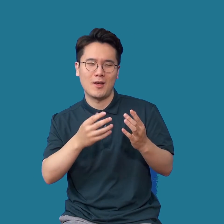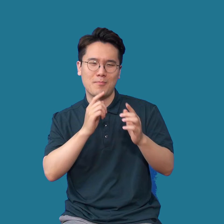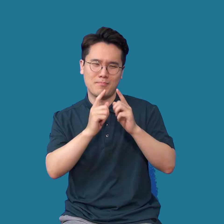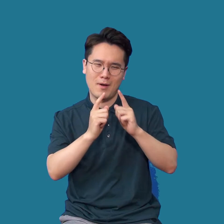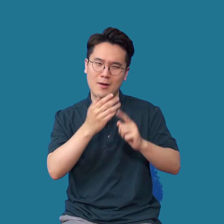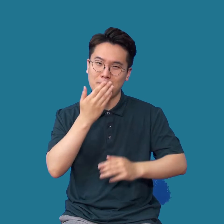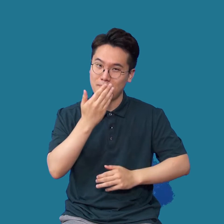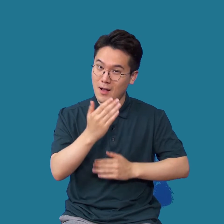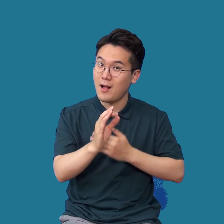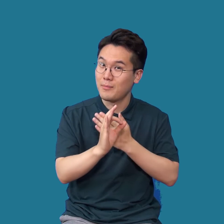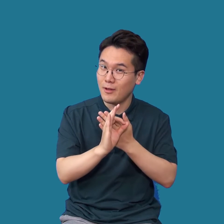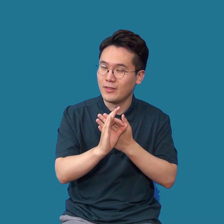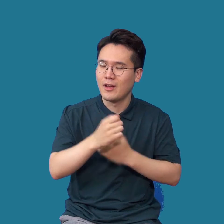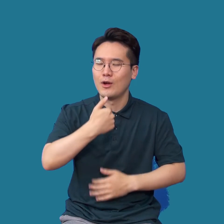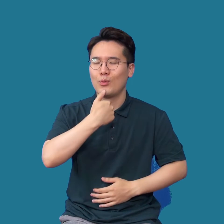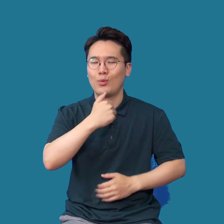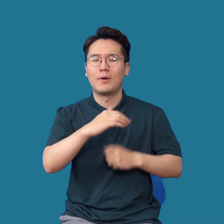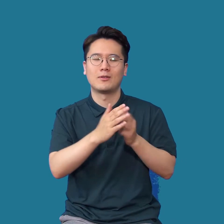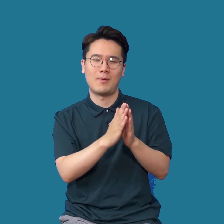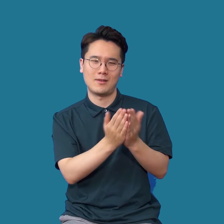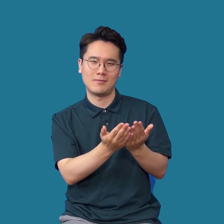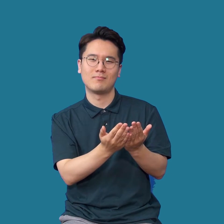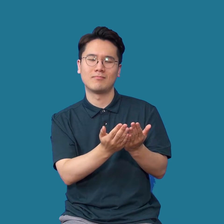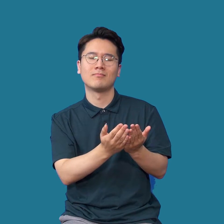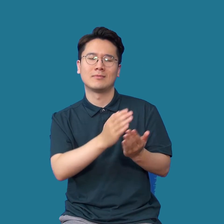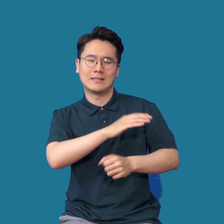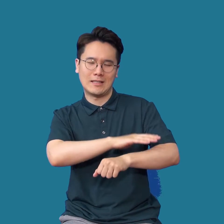말씀을 분명하게 이해를 한 것이죠.